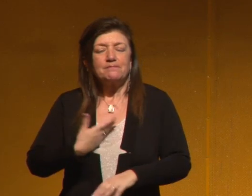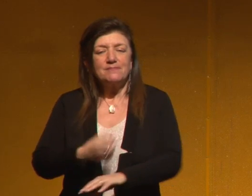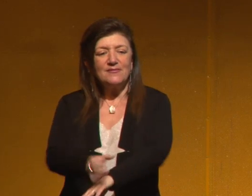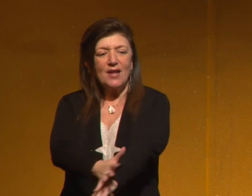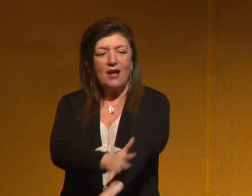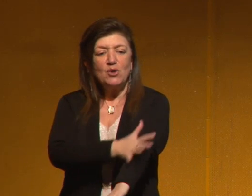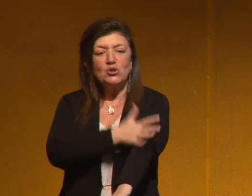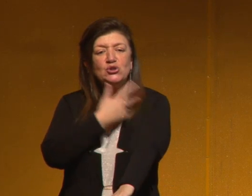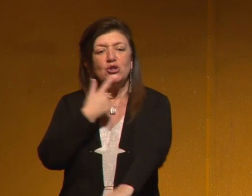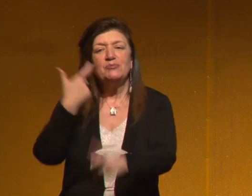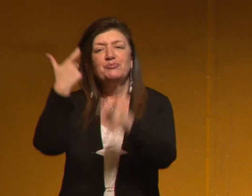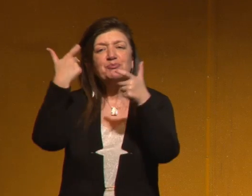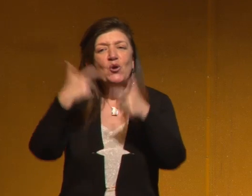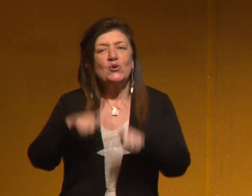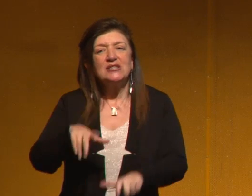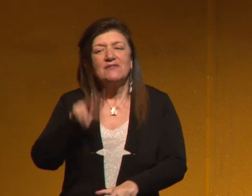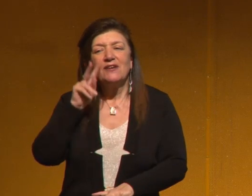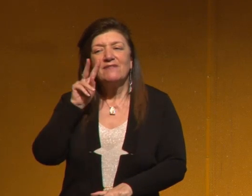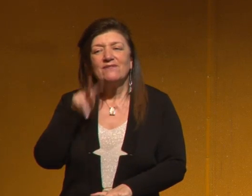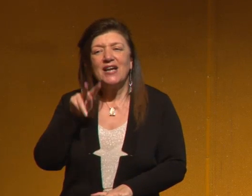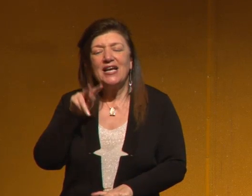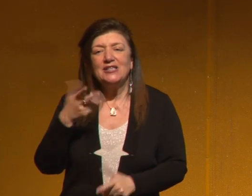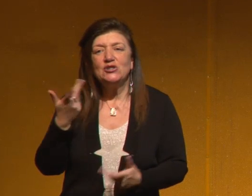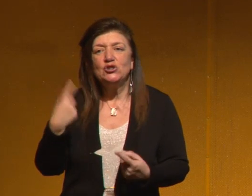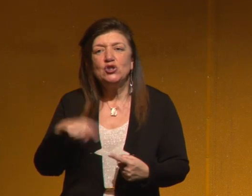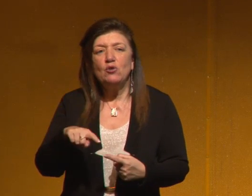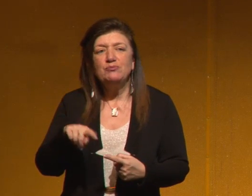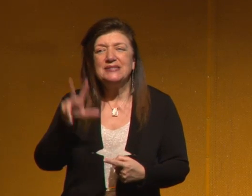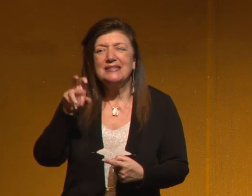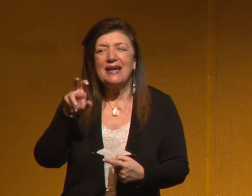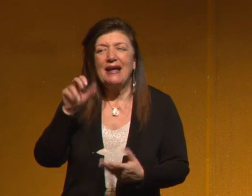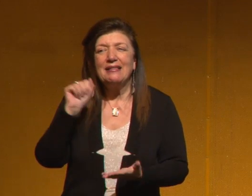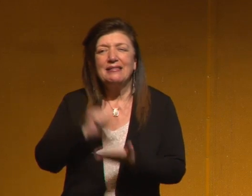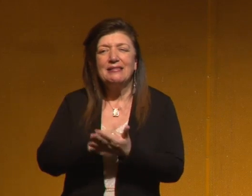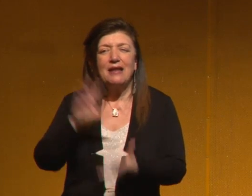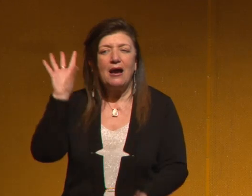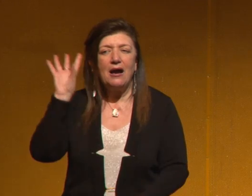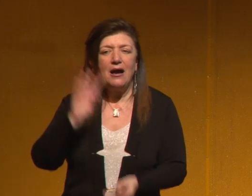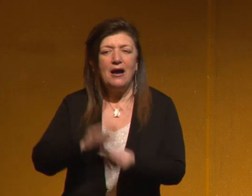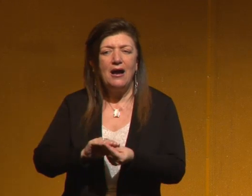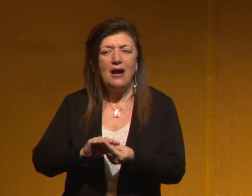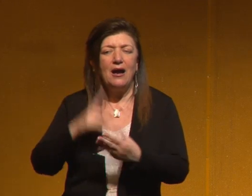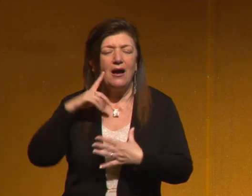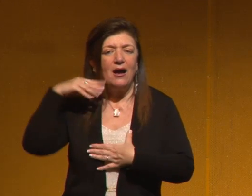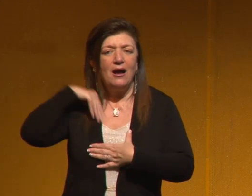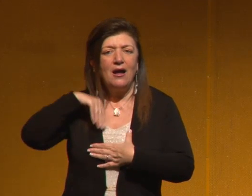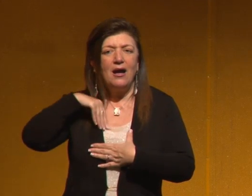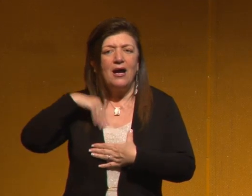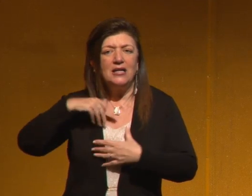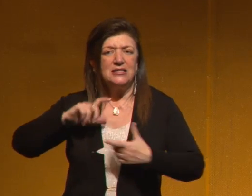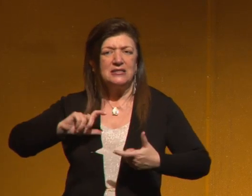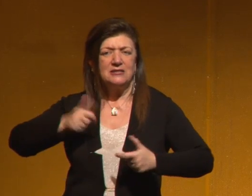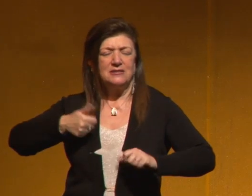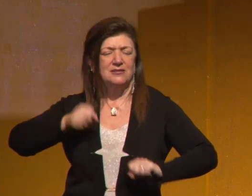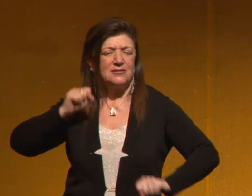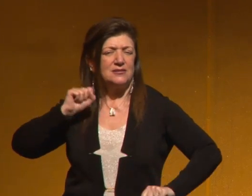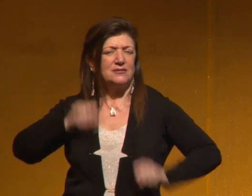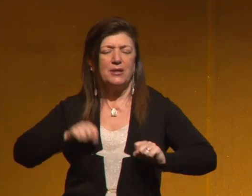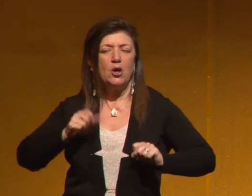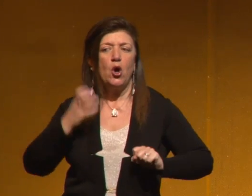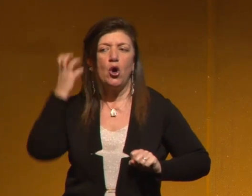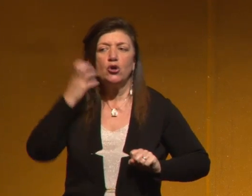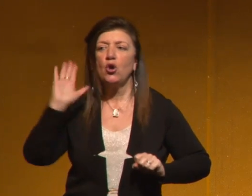a questo 30 trentesima edizione del salone del libro uno scatto di orgoglio di comunità che se devo andare indietro nel tempo mi